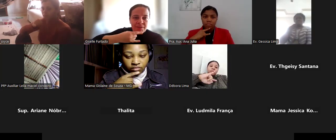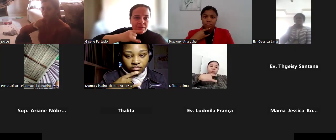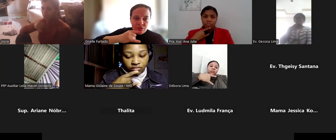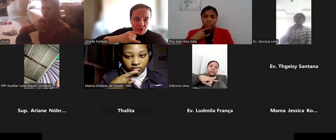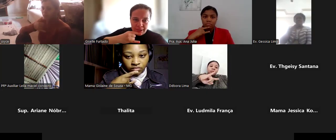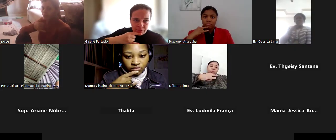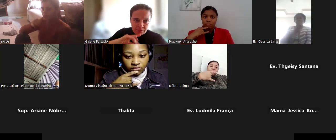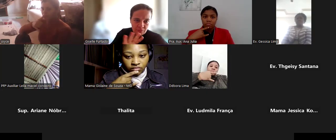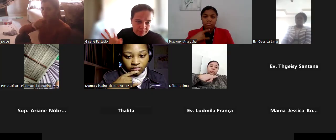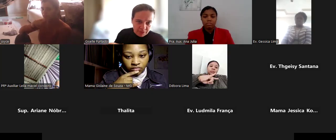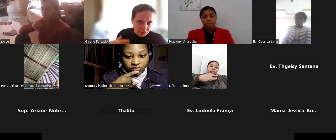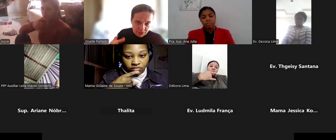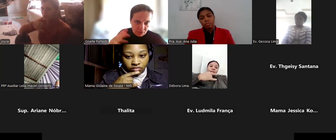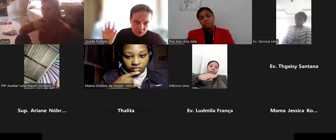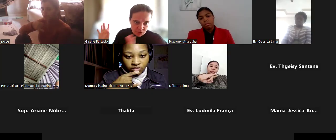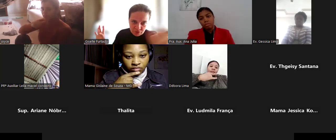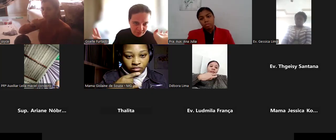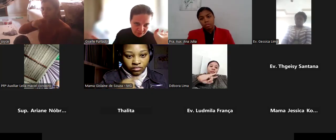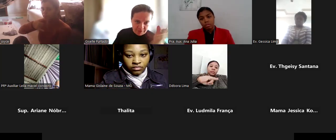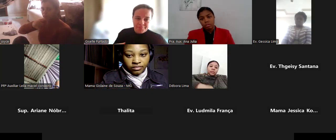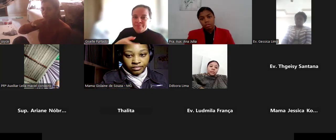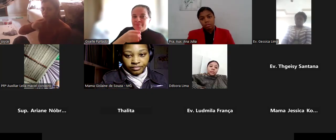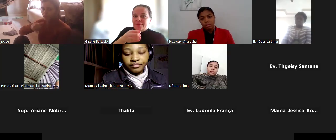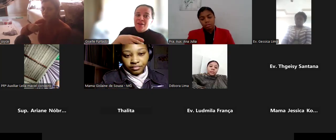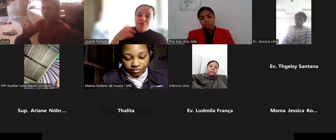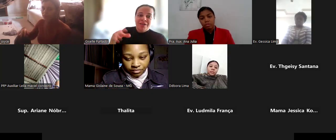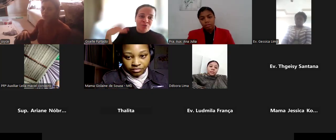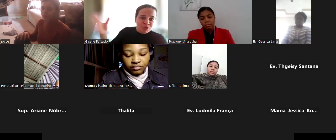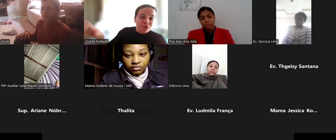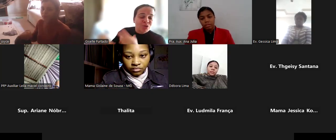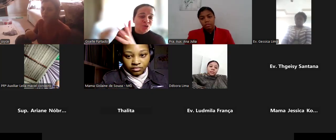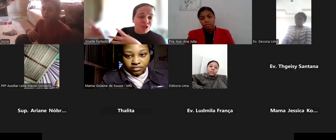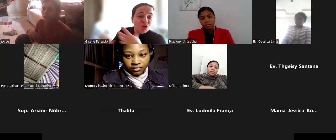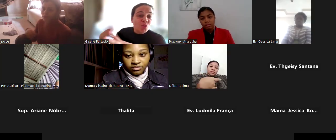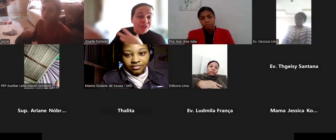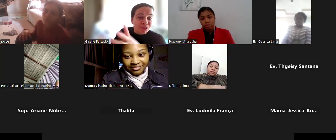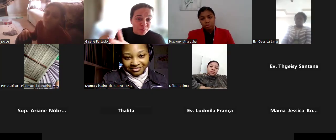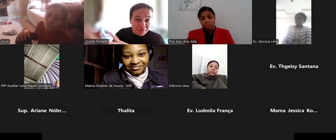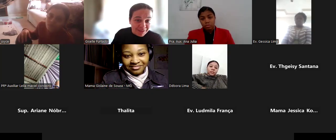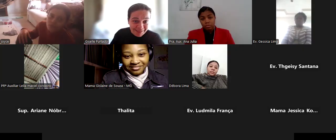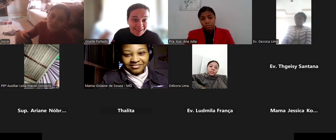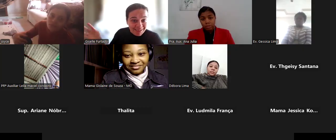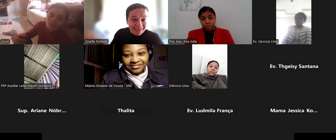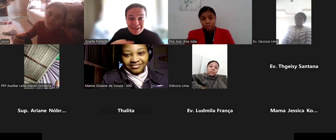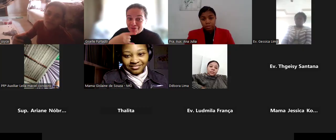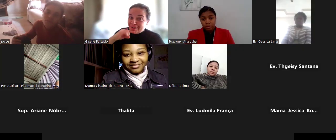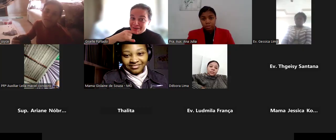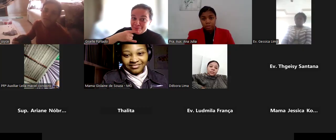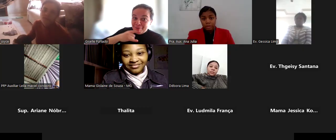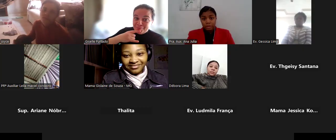uísque, destilados. Então, esse é um sinal que a gente não vai usar, né? A não ser que o surdo esteja contando sobre a vida dele, né? Daí ele vai falar que ele